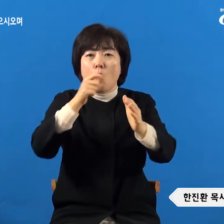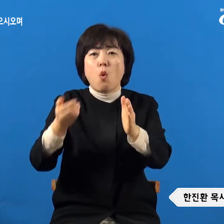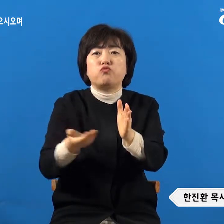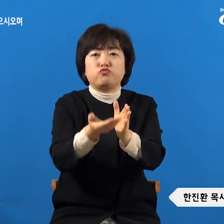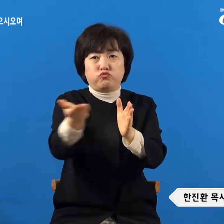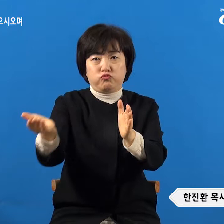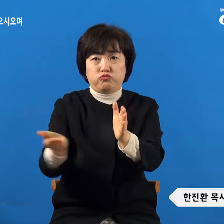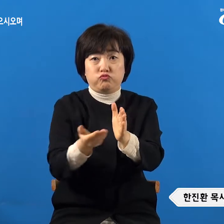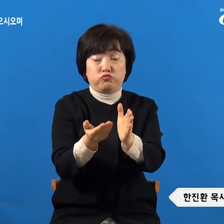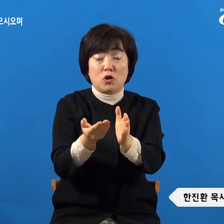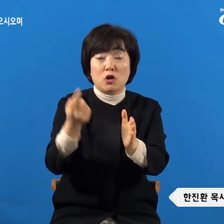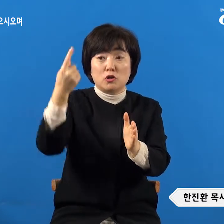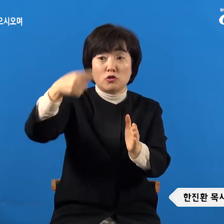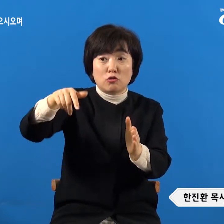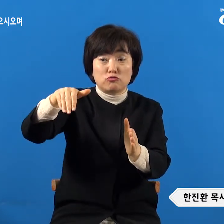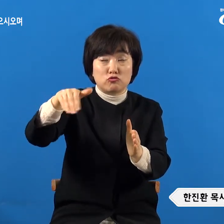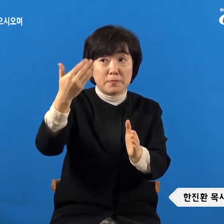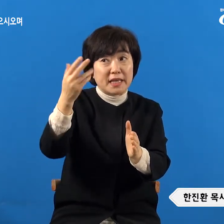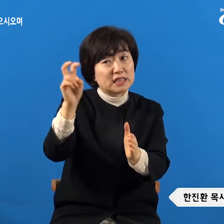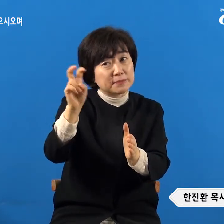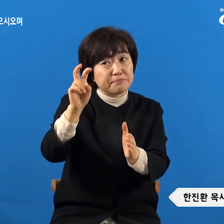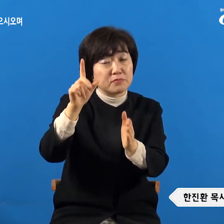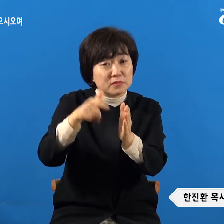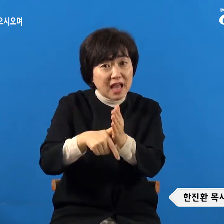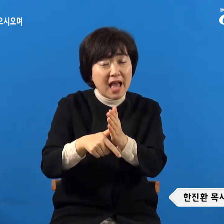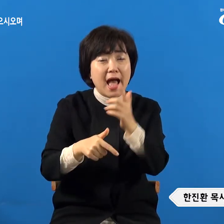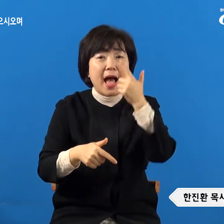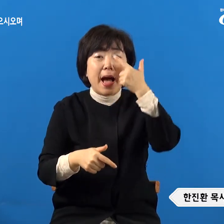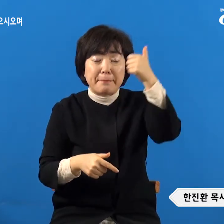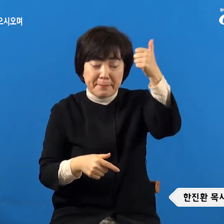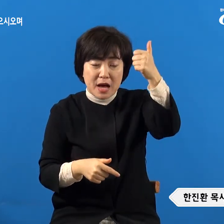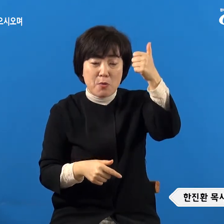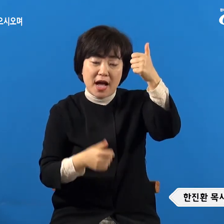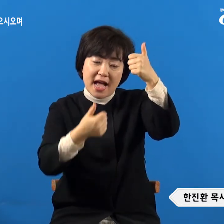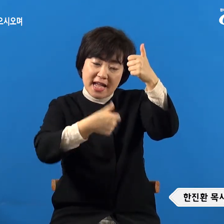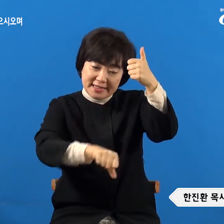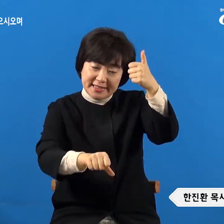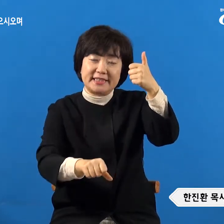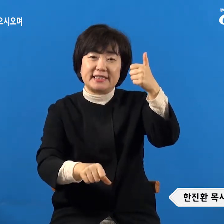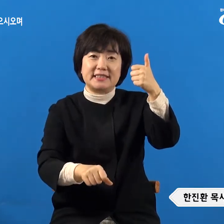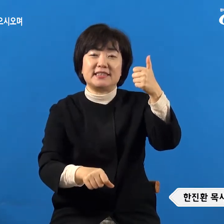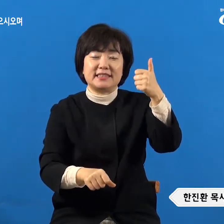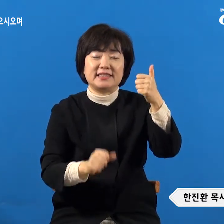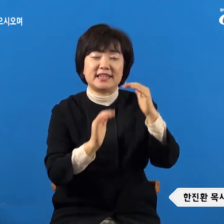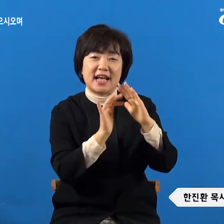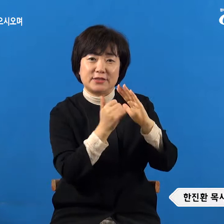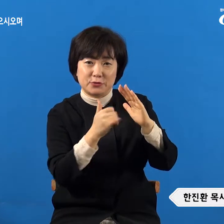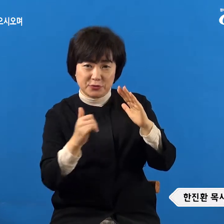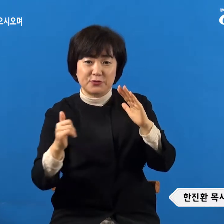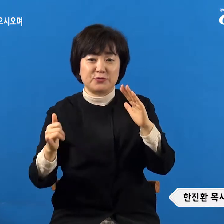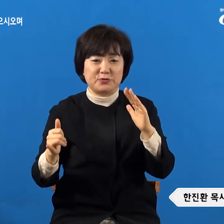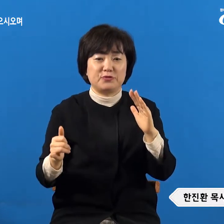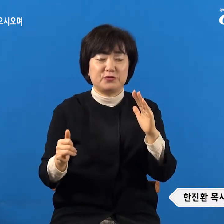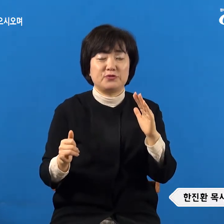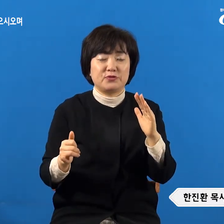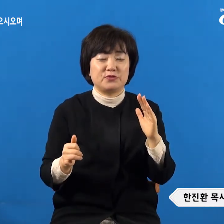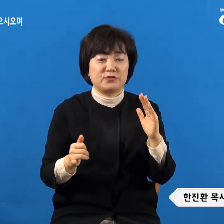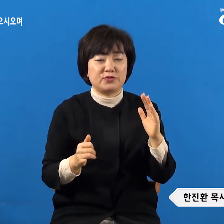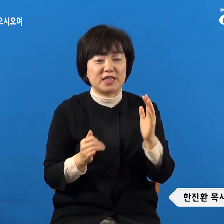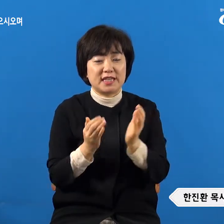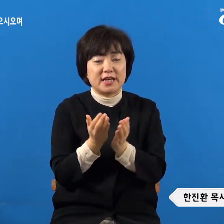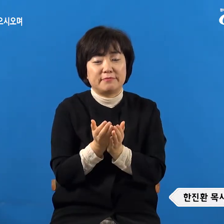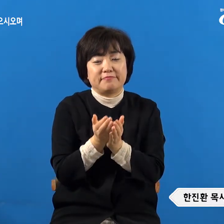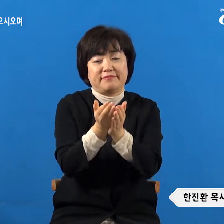1920년 어느 날 아빠와 아들 4명 한 가족이 기선을 타고 그 호수를